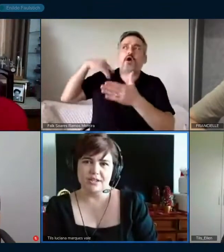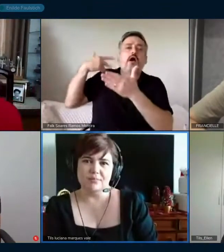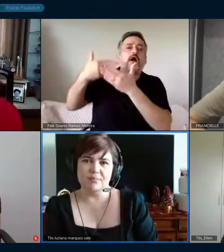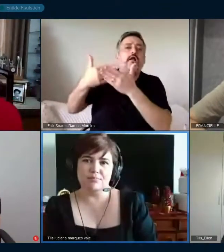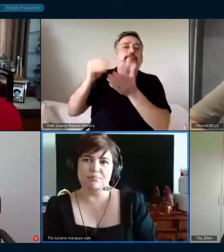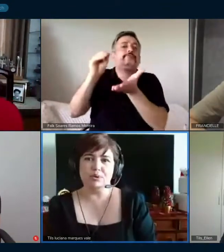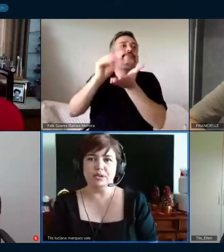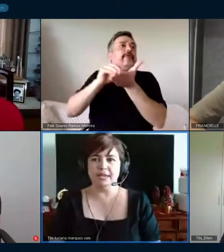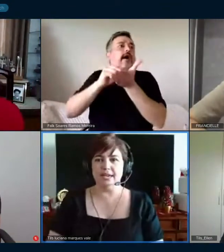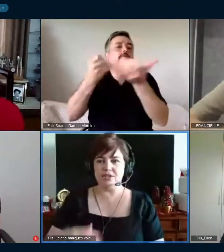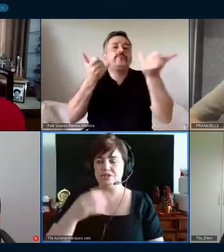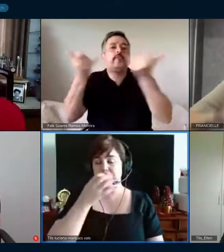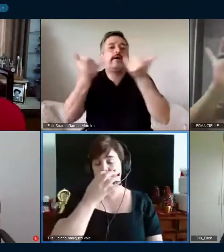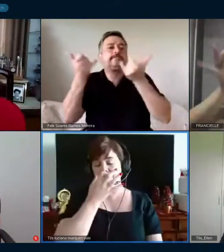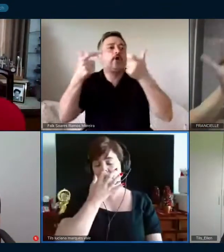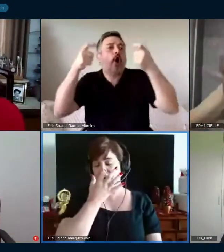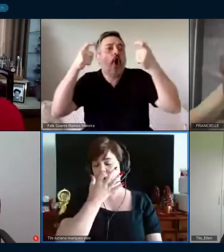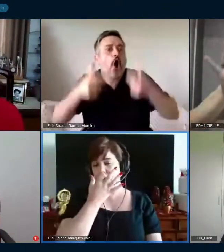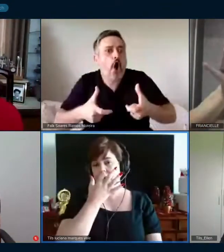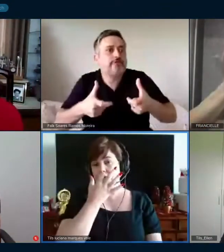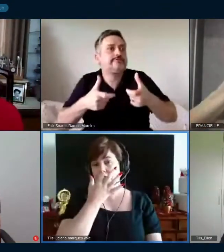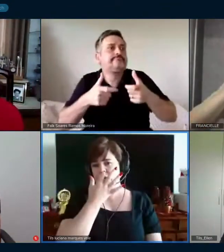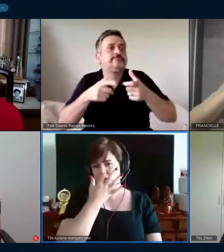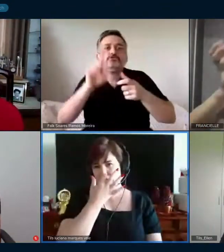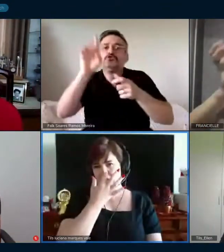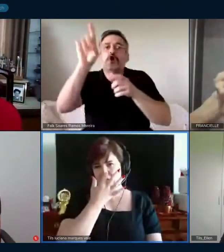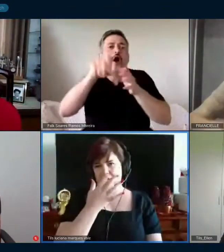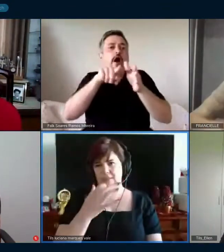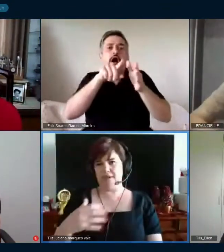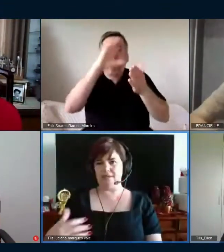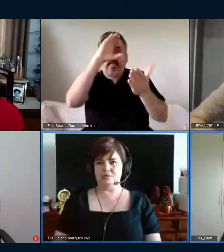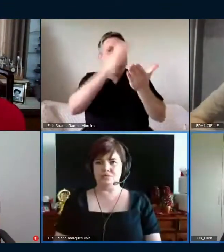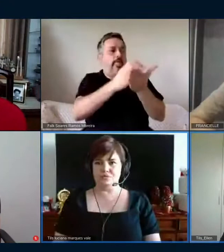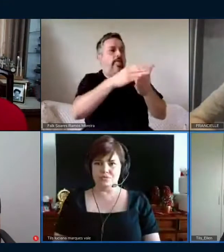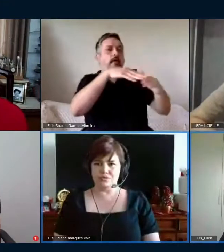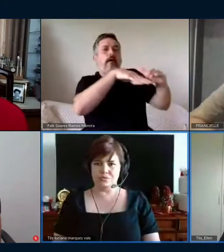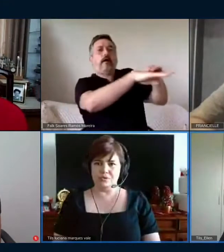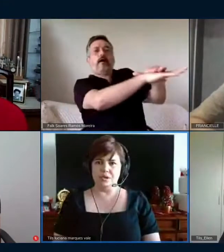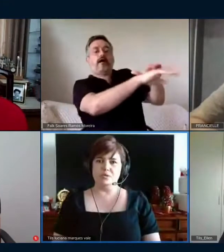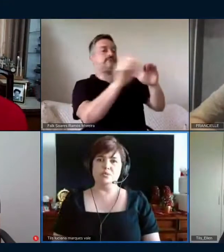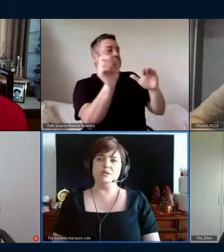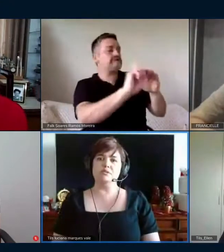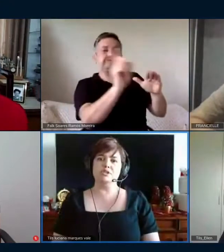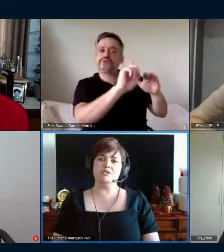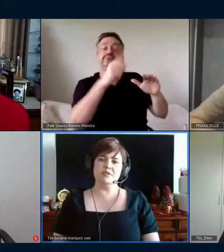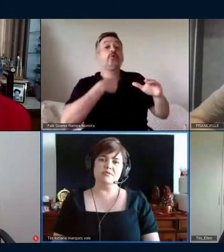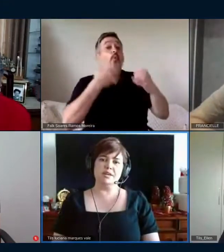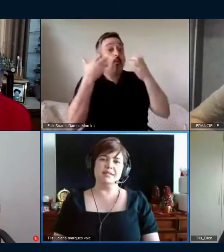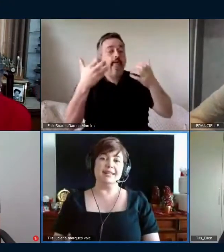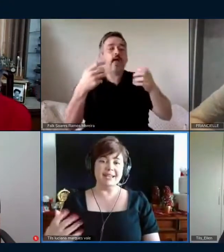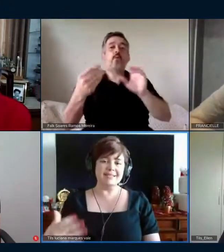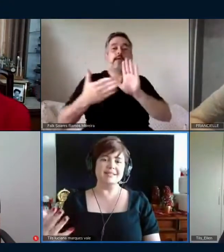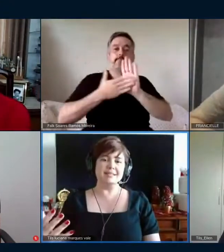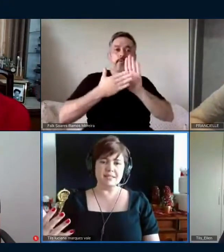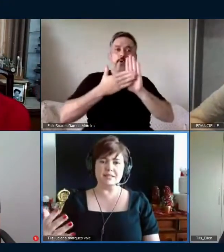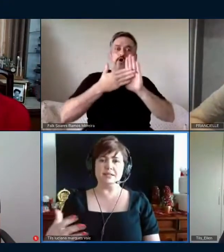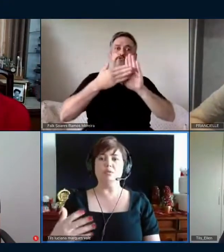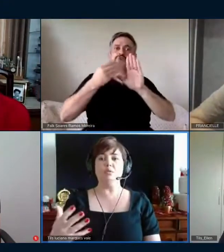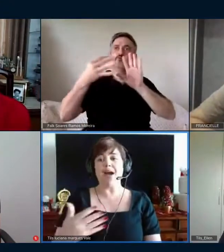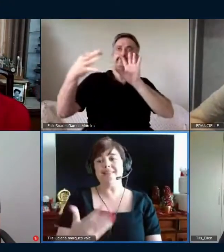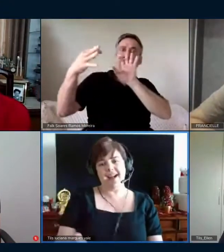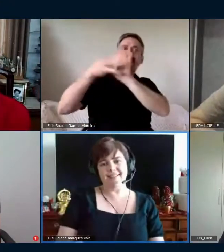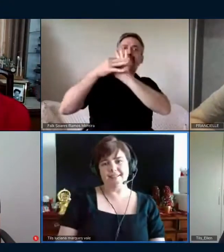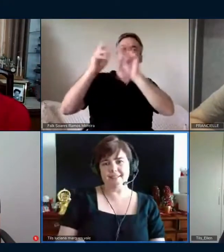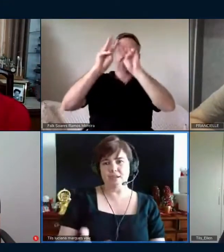realmente, porque a gente verifica um grande prejuízo para a educação de surdos quando a gente verifica teses que